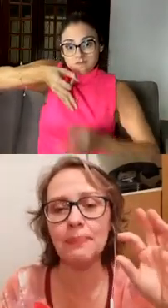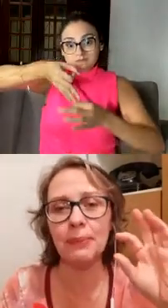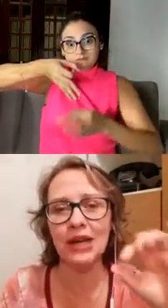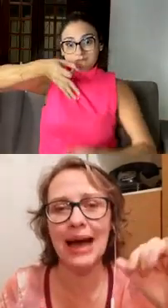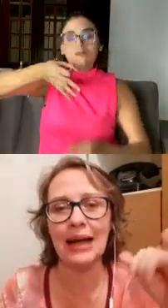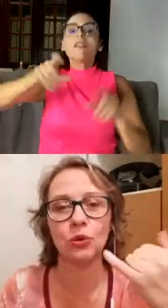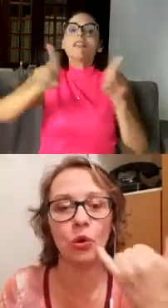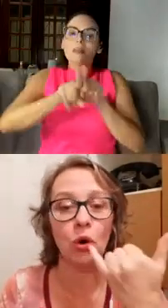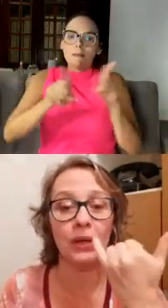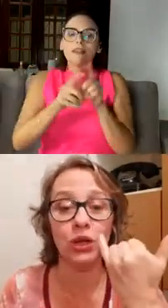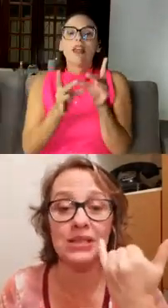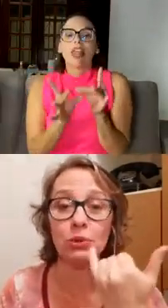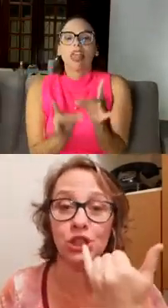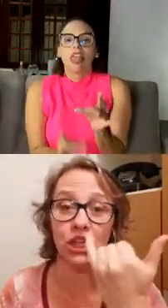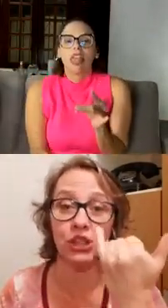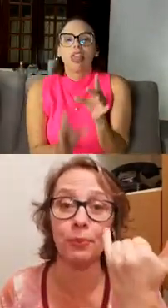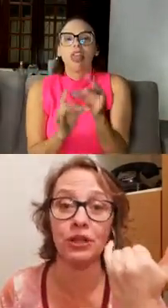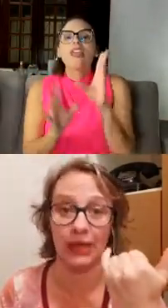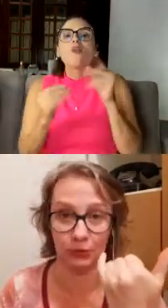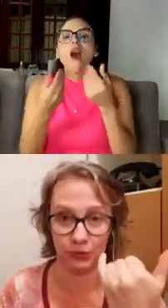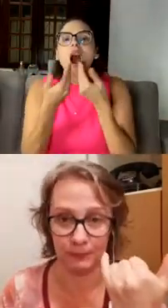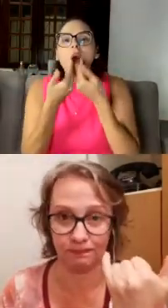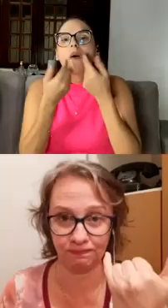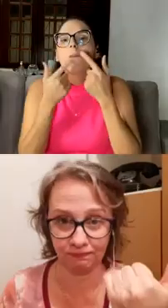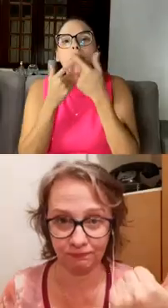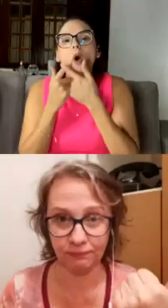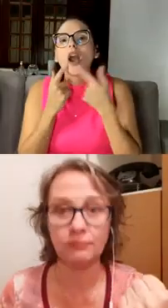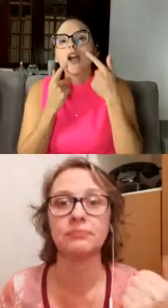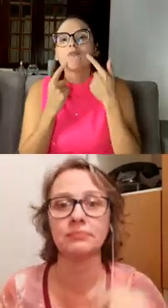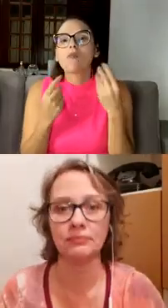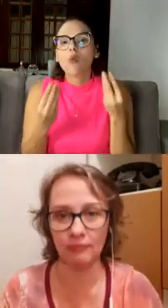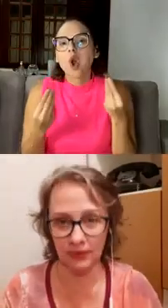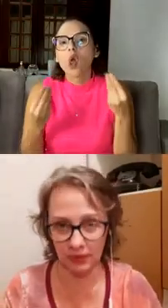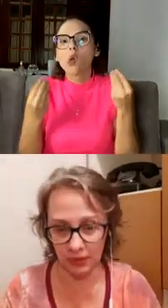sempre molhado, como a nossa bochecha por dentro.